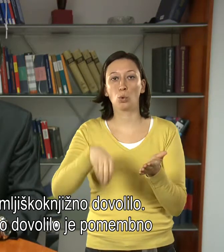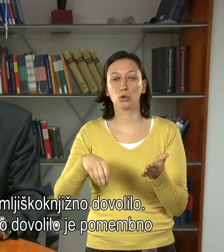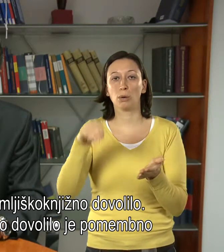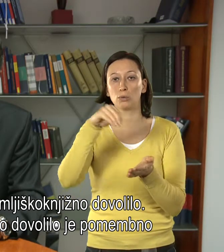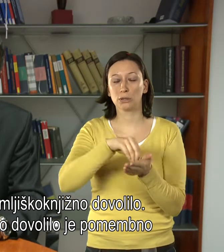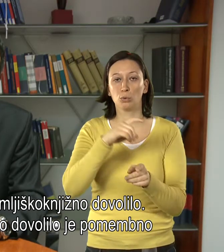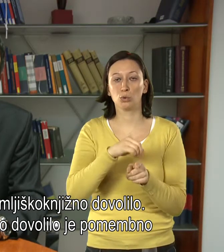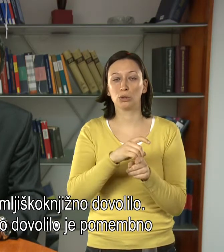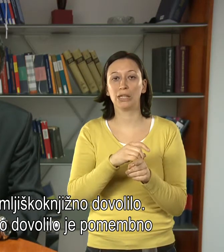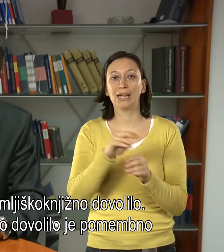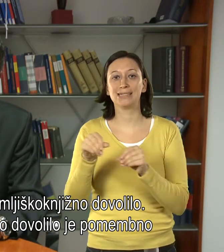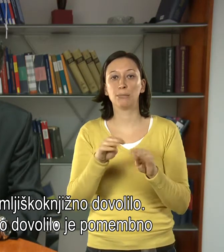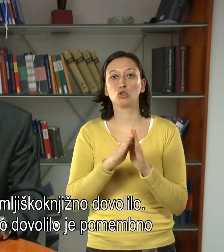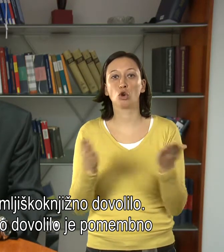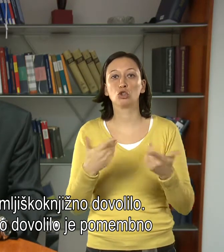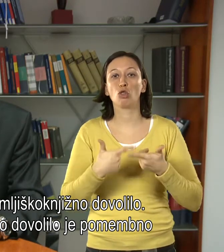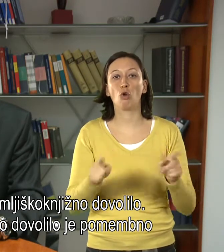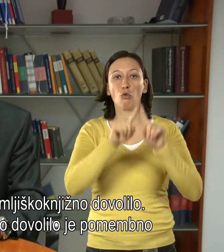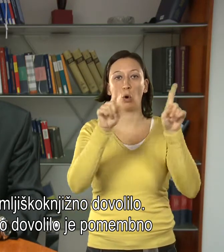imenovano zemljiškoknjižno dovolilo.